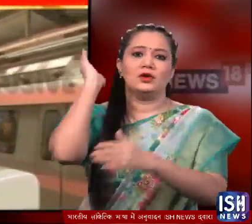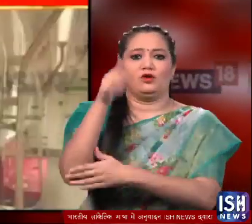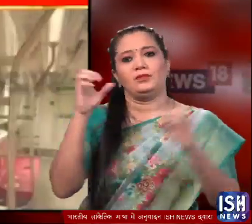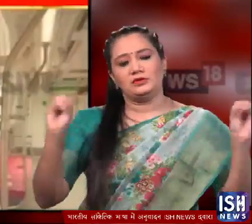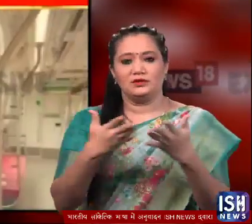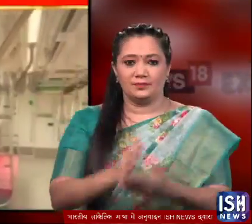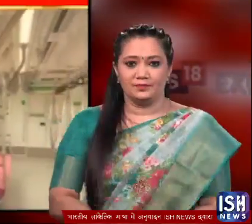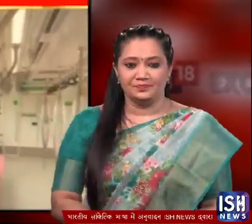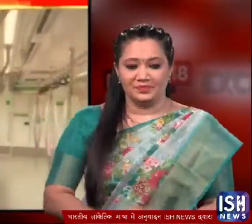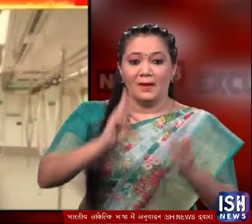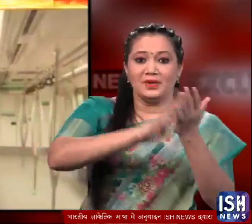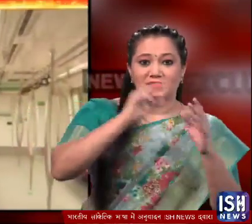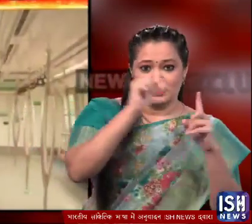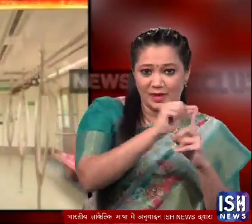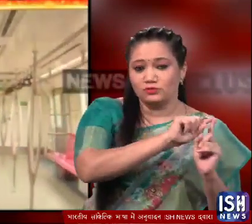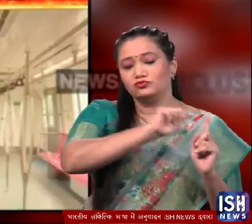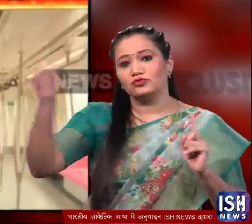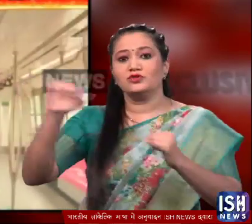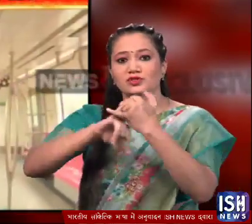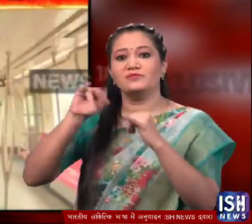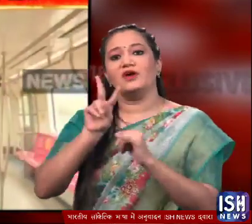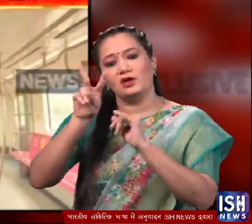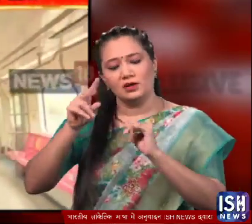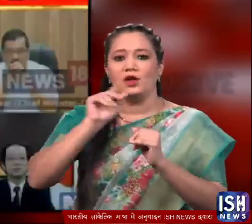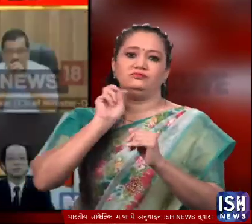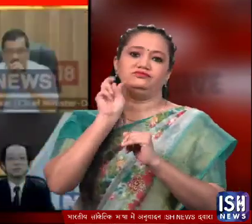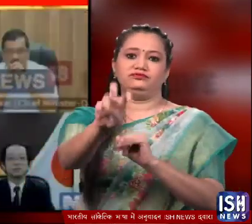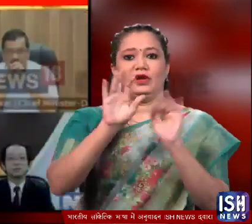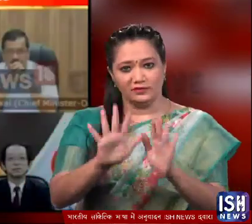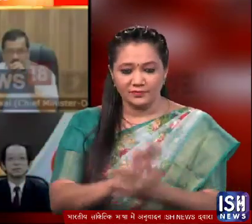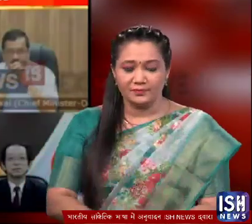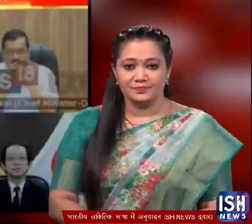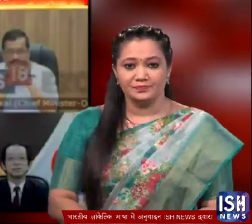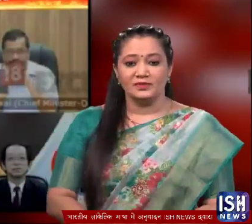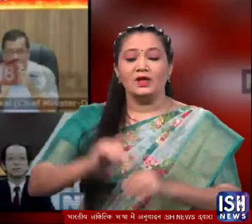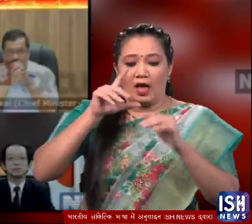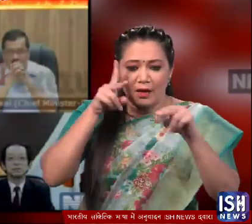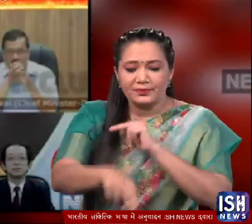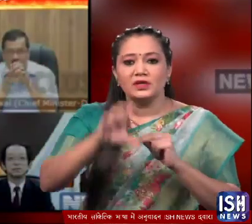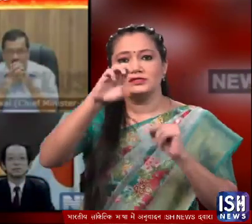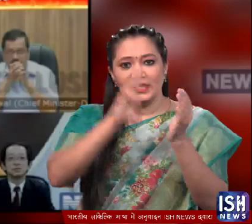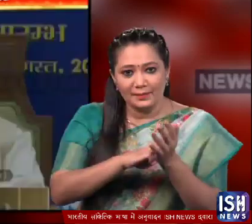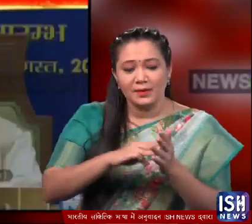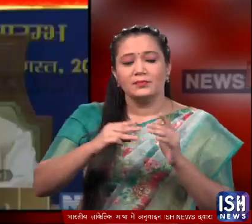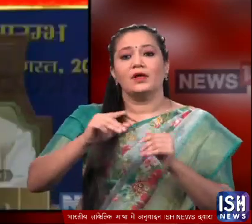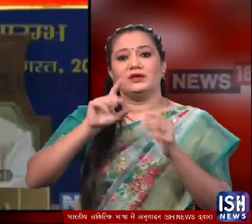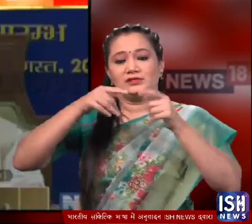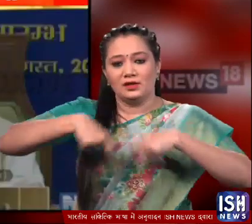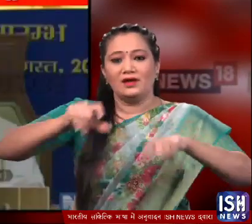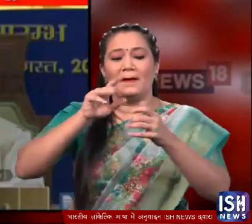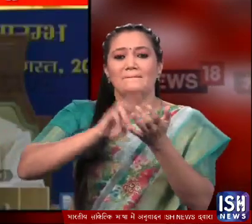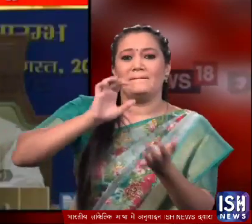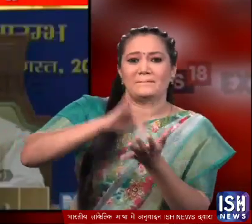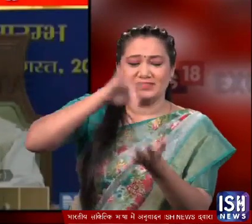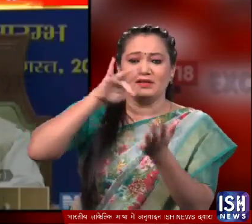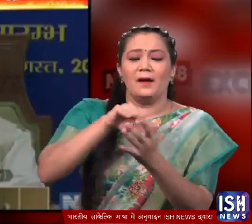अब मजलिस पार्क से सीधा शिव विहार तक मेट्रो चल पाएगी। इसका उद्घाटन सीएम अरविंद केजरीवाल और केंद्रीय मंत्री हरदीप सिंह